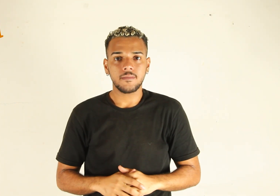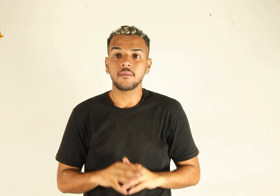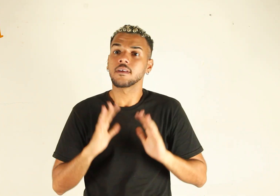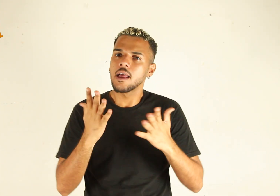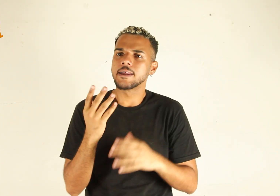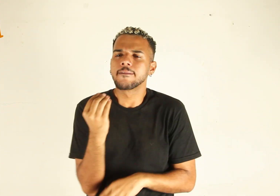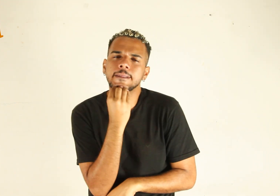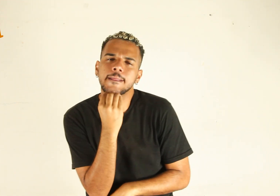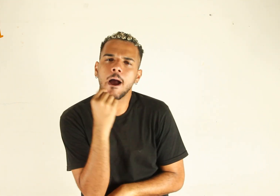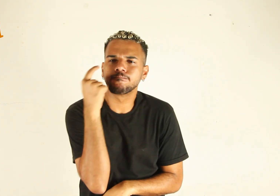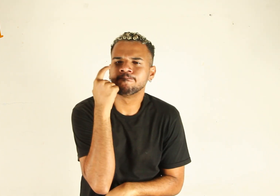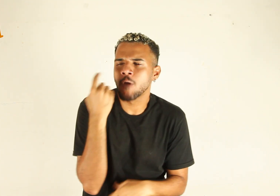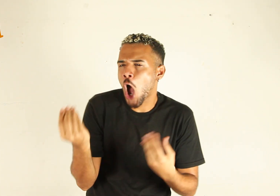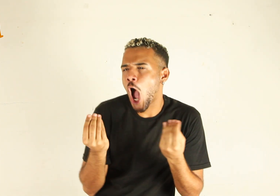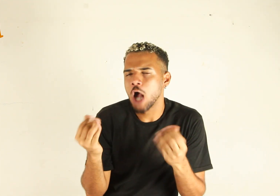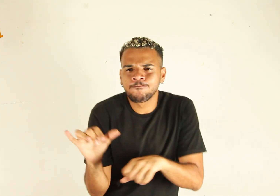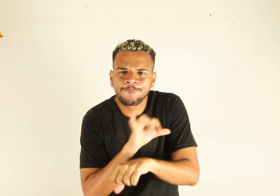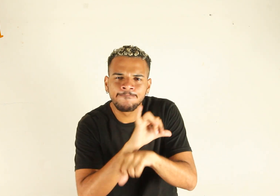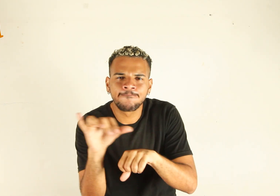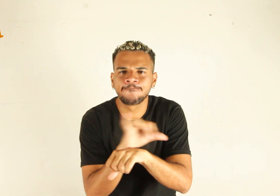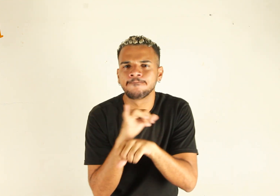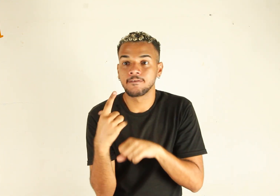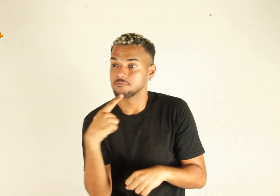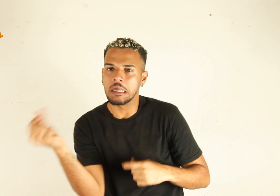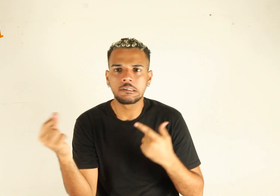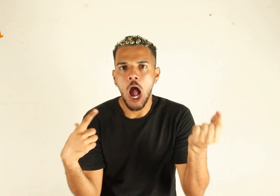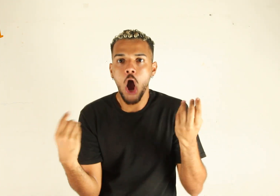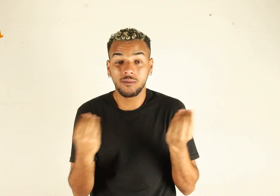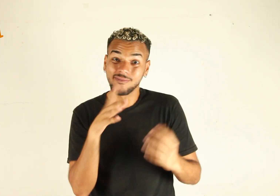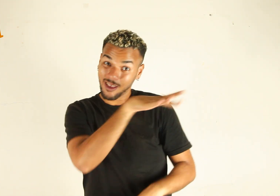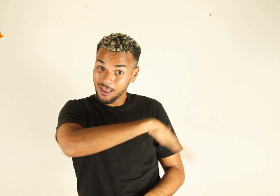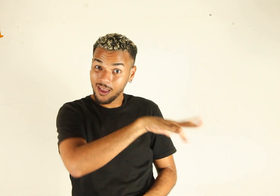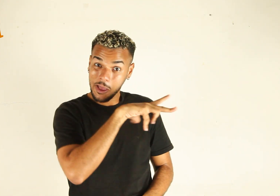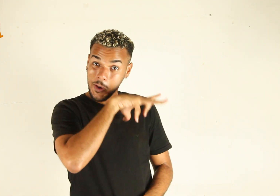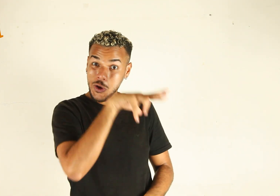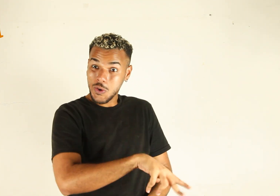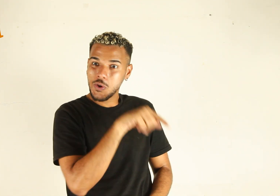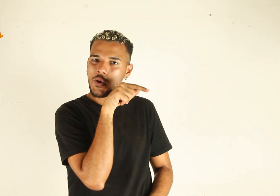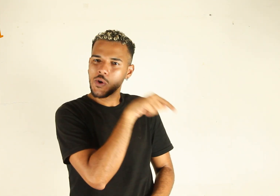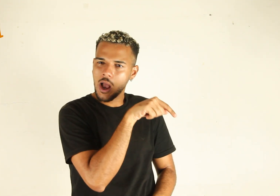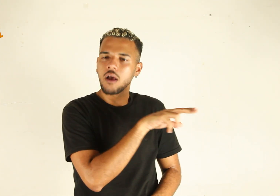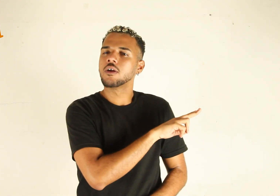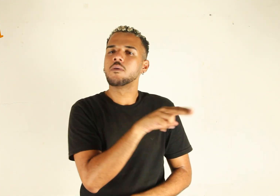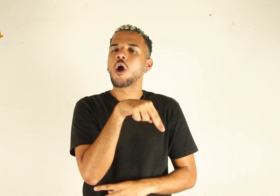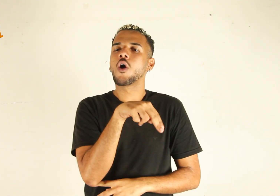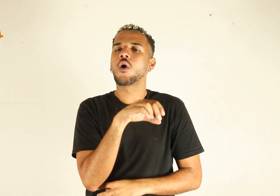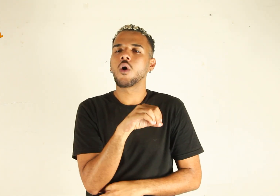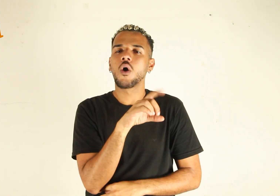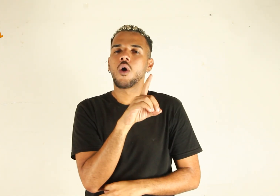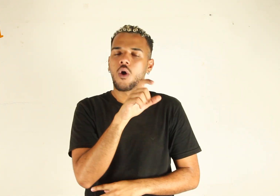pedia para suspender a guerra contra ela. Ginga enviou milongas, recados, que serviam somente